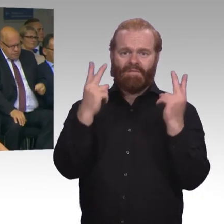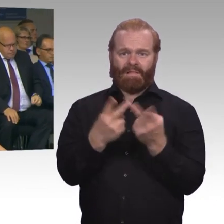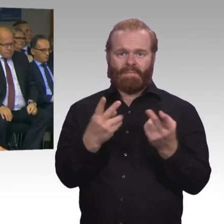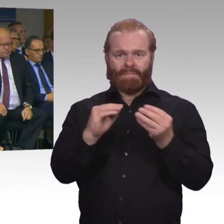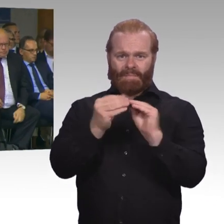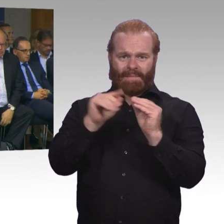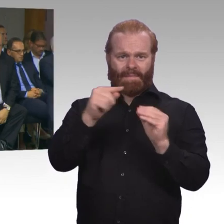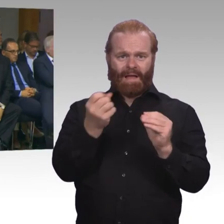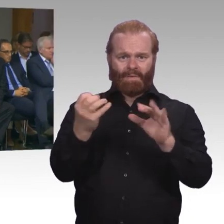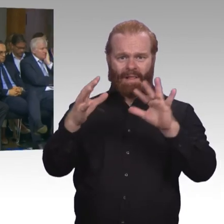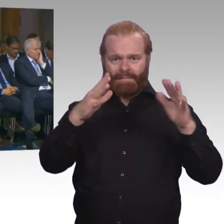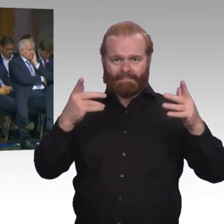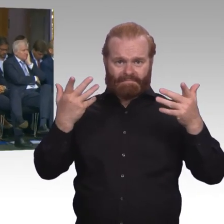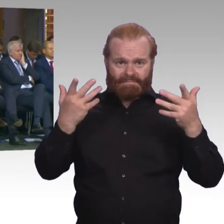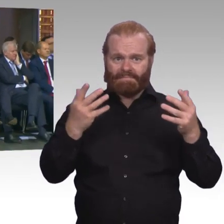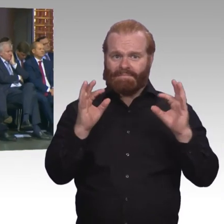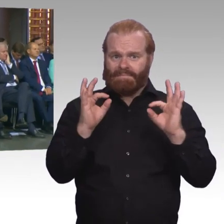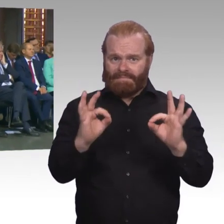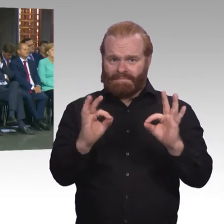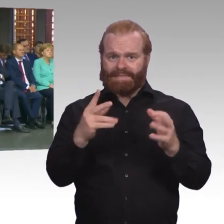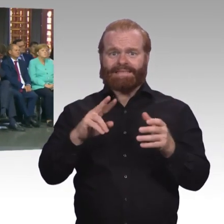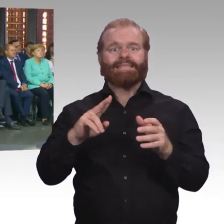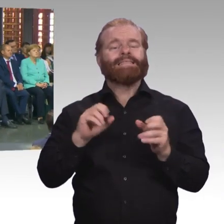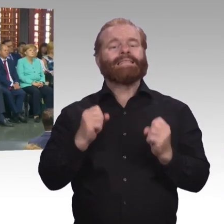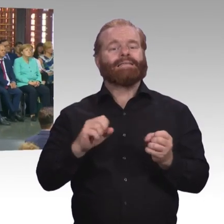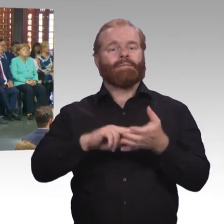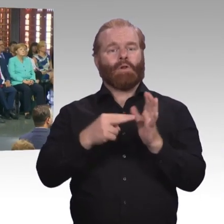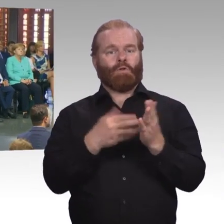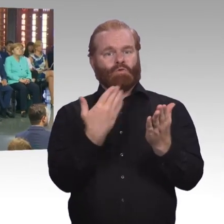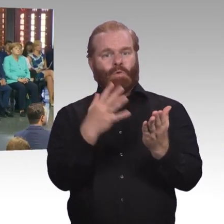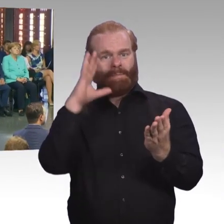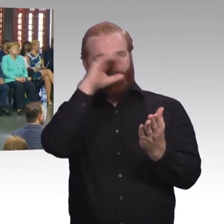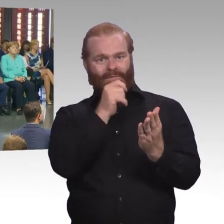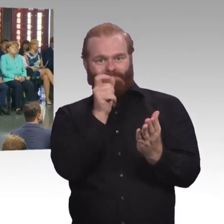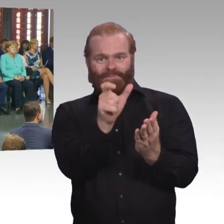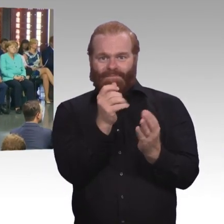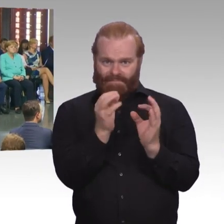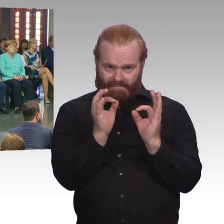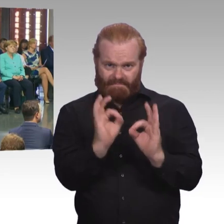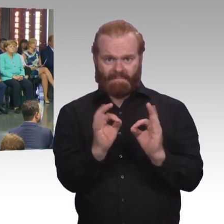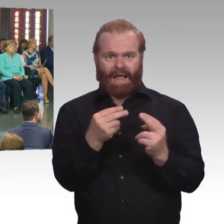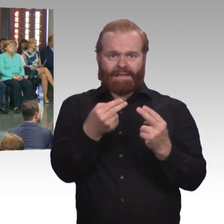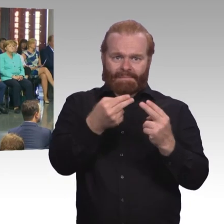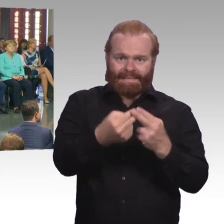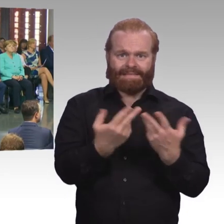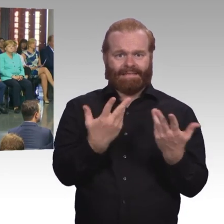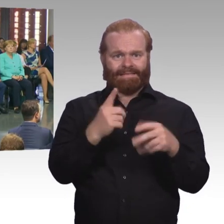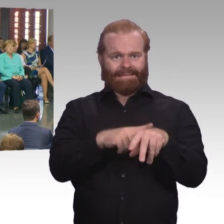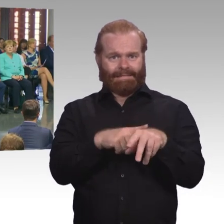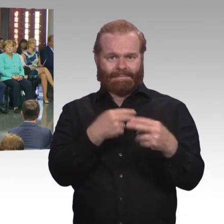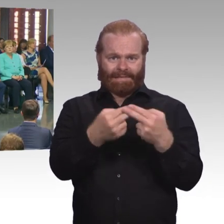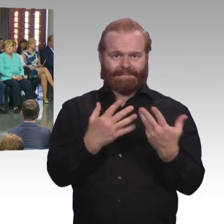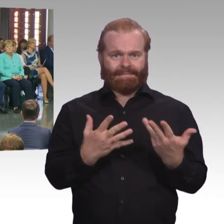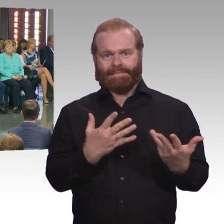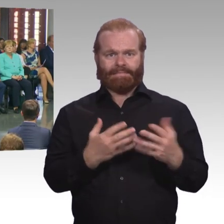In Ihrer Rede war viel von Stärke und Abschreckung die Rede. Unser Verständnis einer